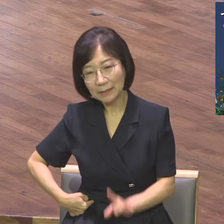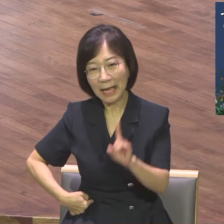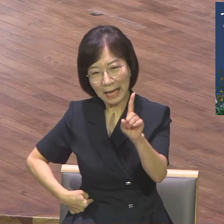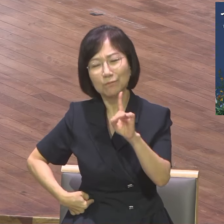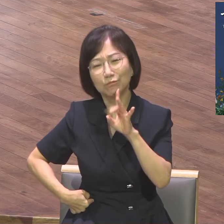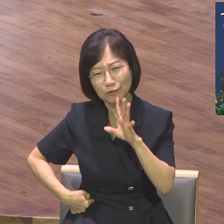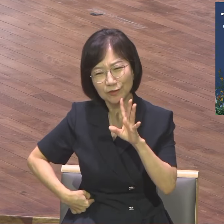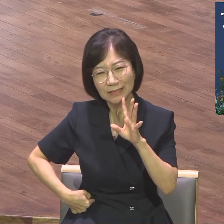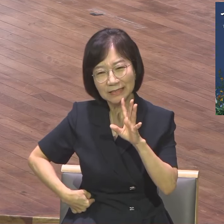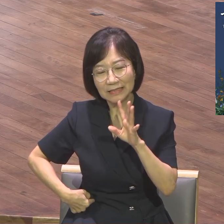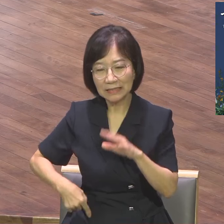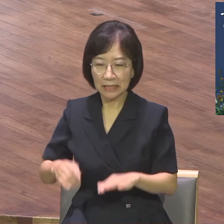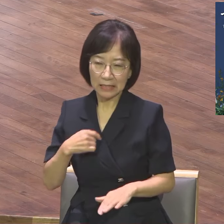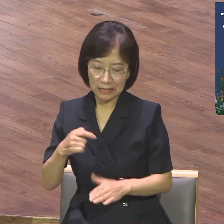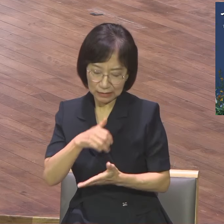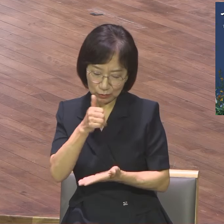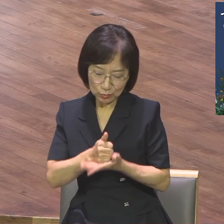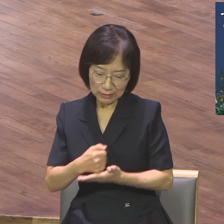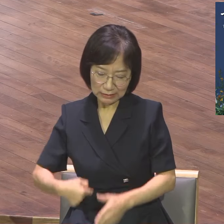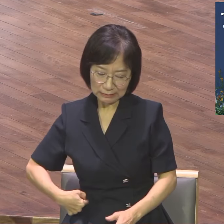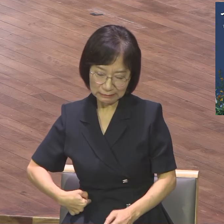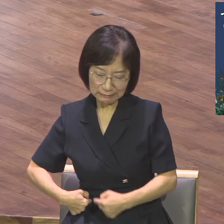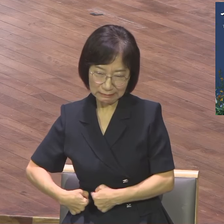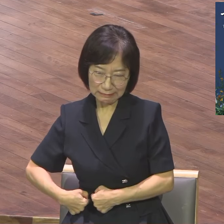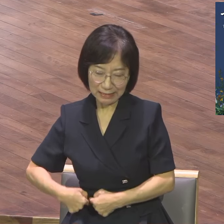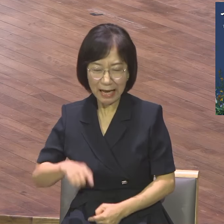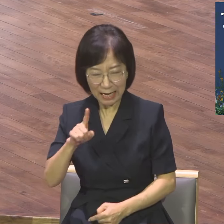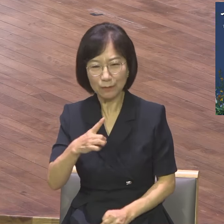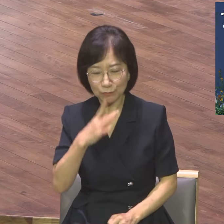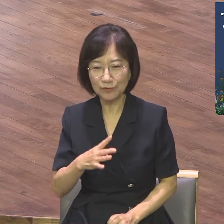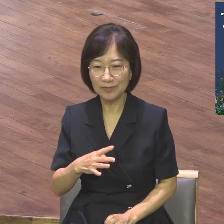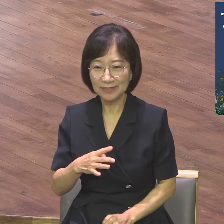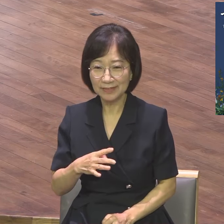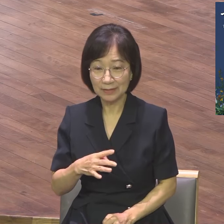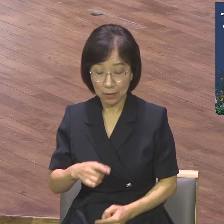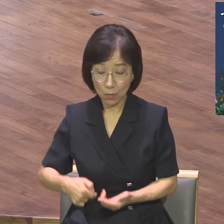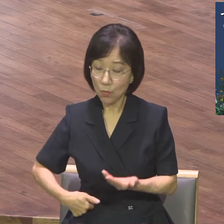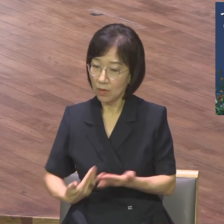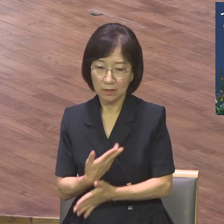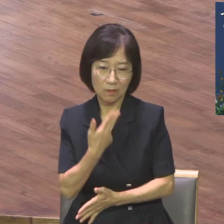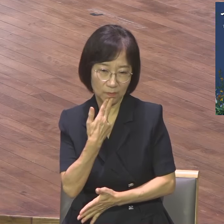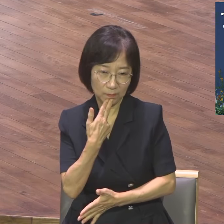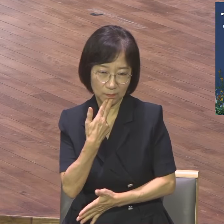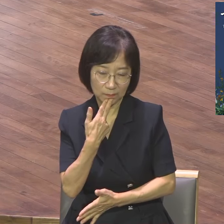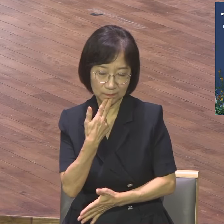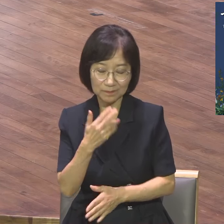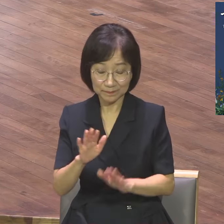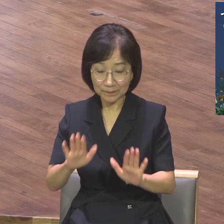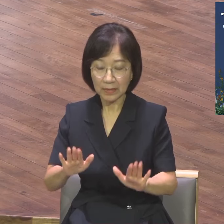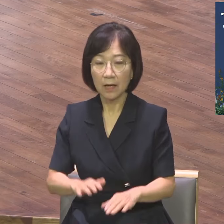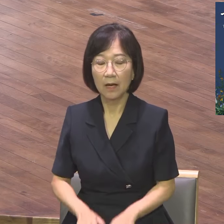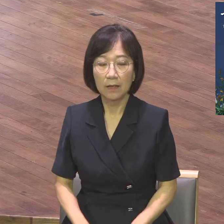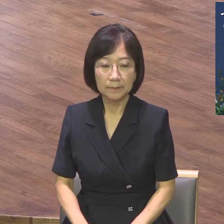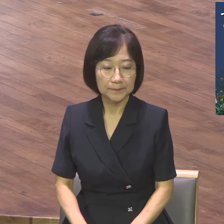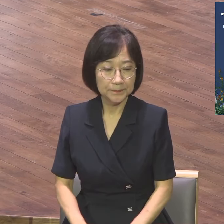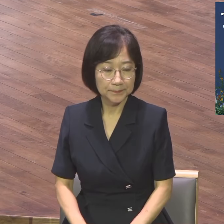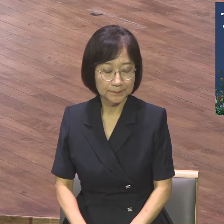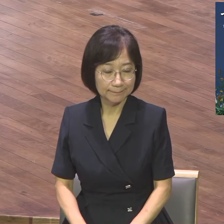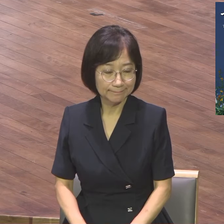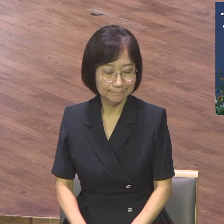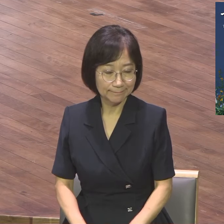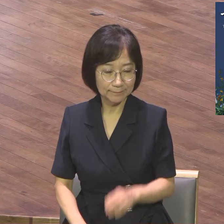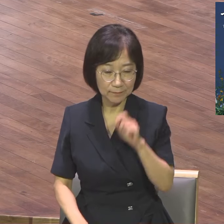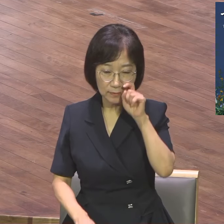가룟 유다는 죄를 지었기 때문에 망한 것이 아니에요. 죄 안 지은 사람 어디 있어요? 죄를 지었기